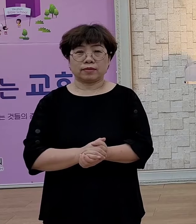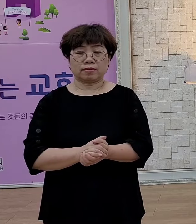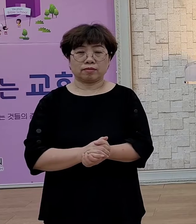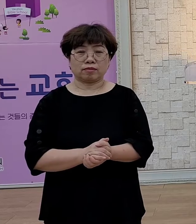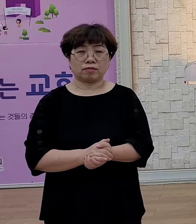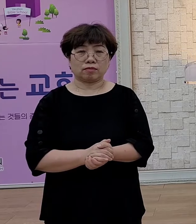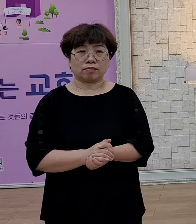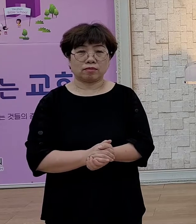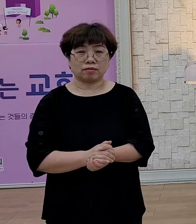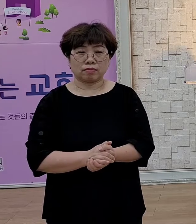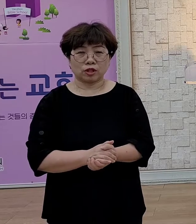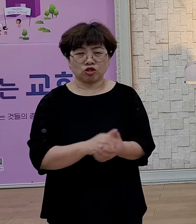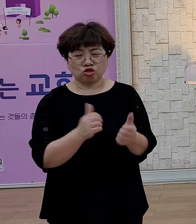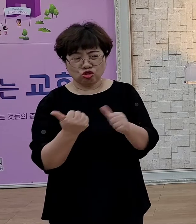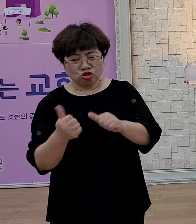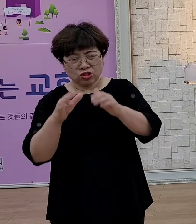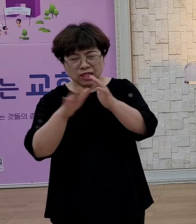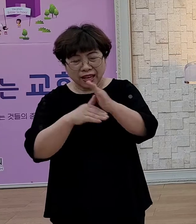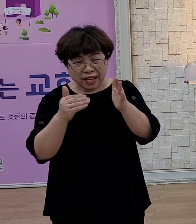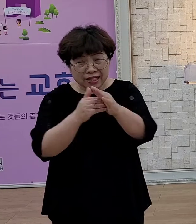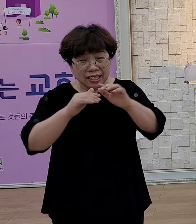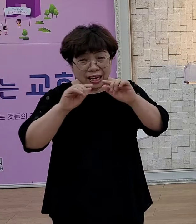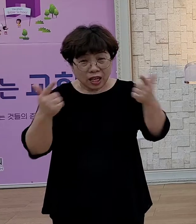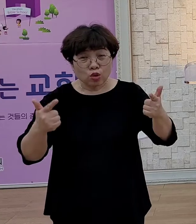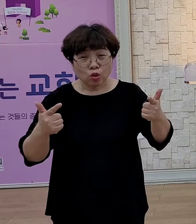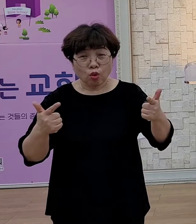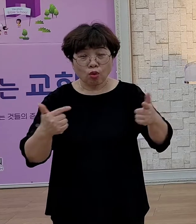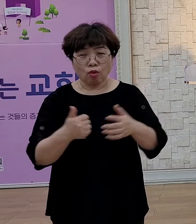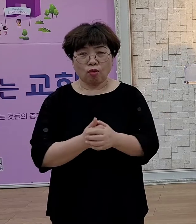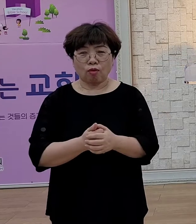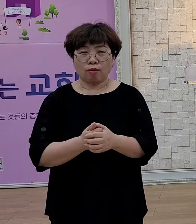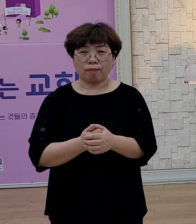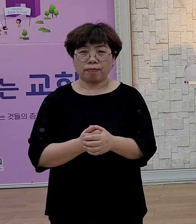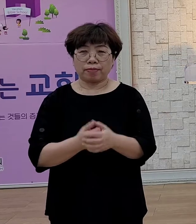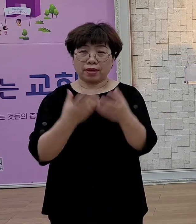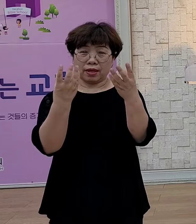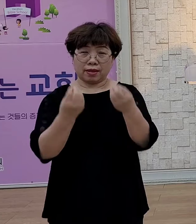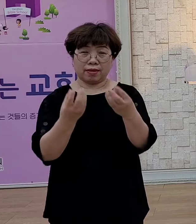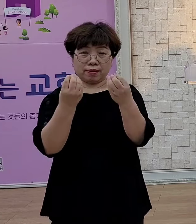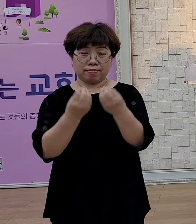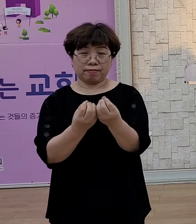주님 오실 죽을 때까지가 아니라 자 그럼 어떻게 해석하느냐? 여러분 예를 들어